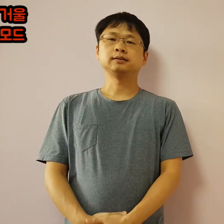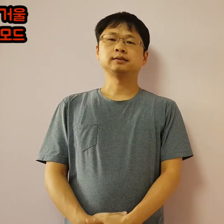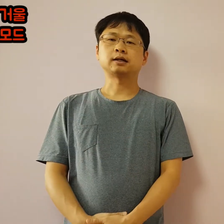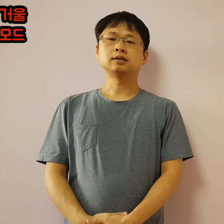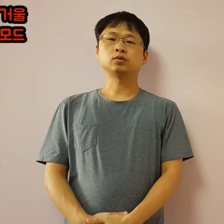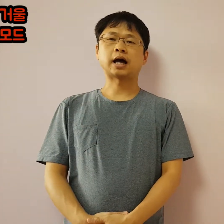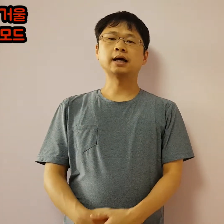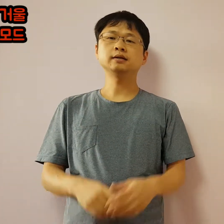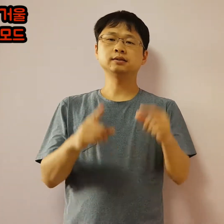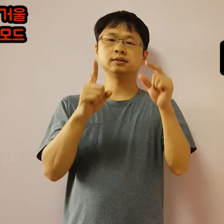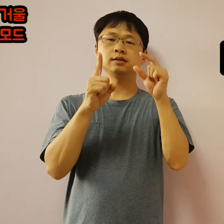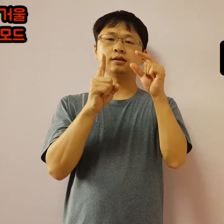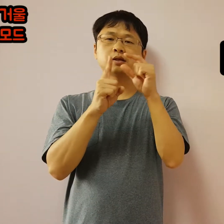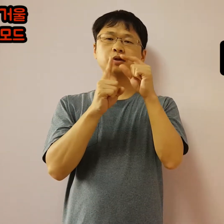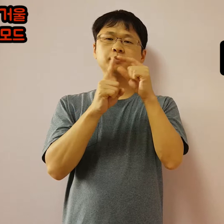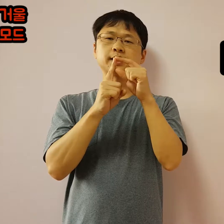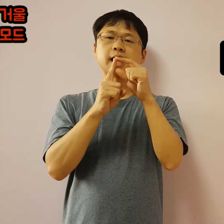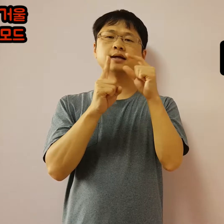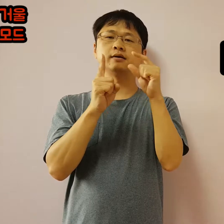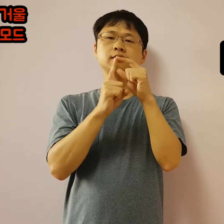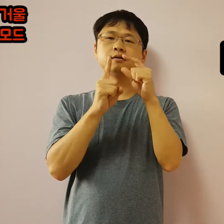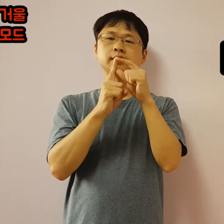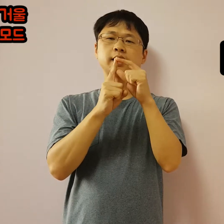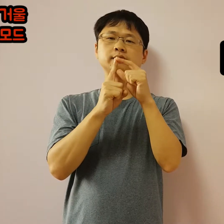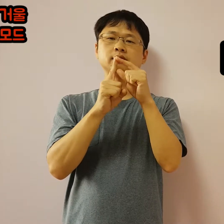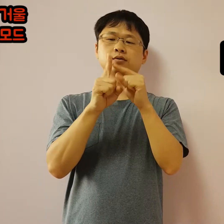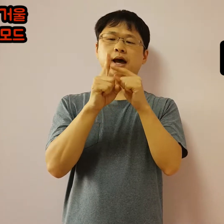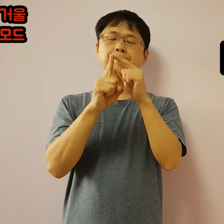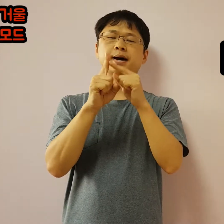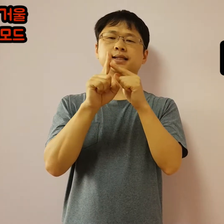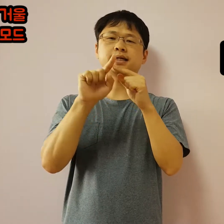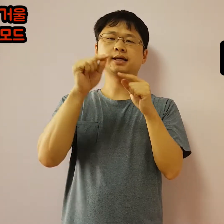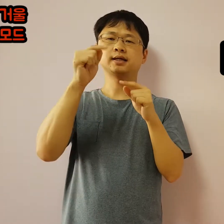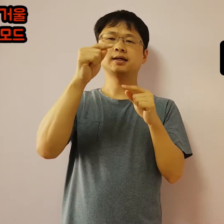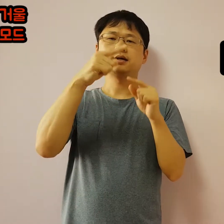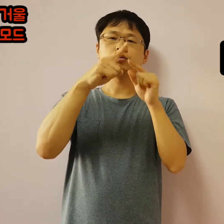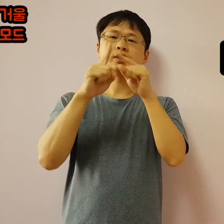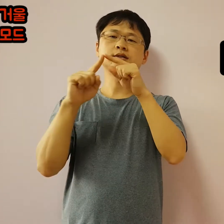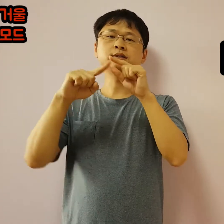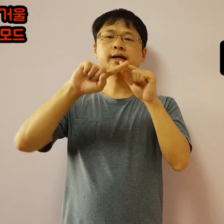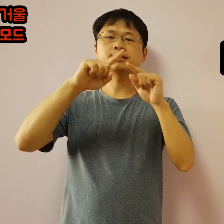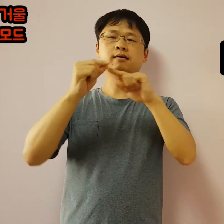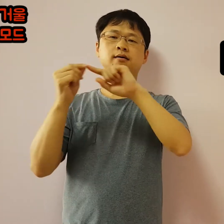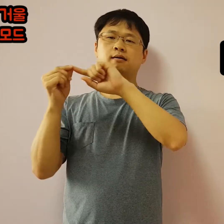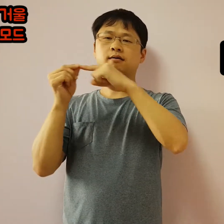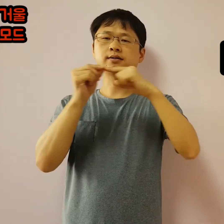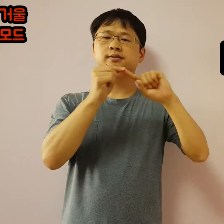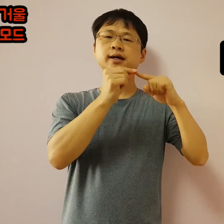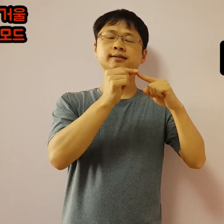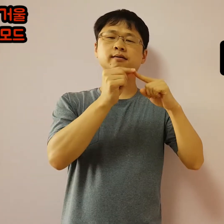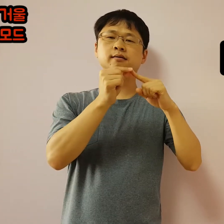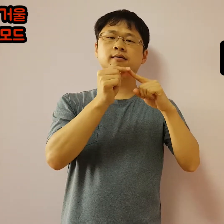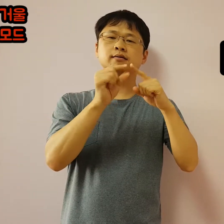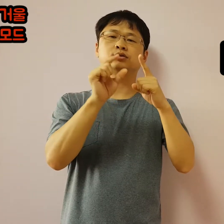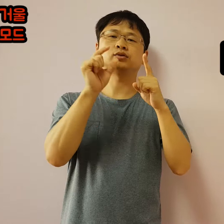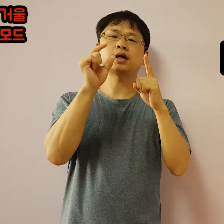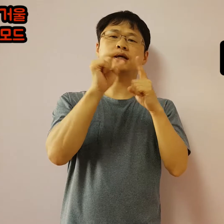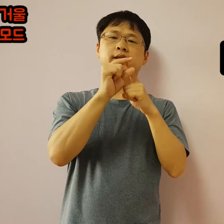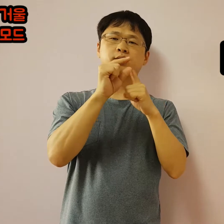자, 그리고 단어는 이렇게 표현합니다. 단어. 우리 한마디. 우리 글에서 그 중에 하나